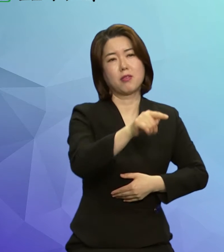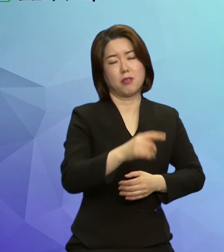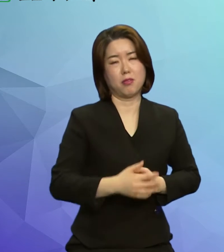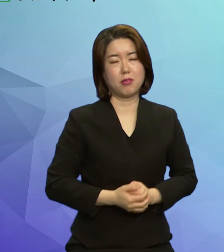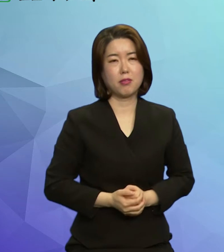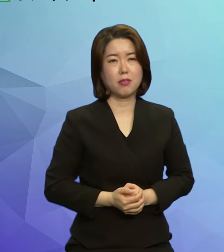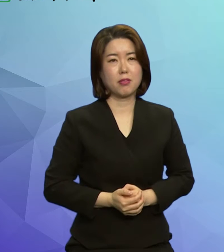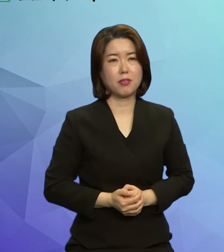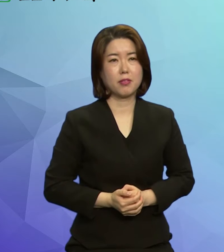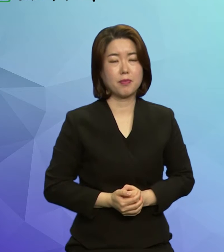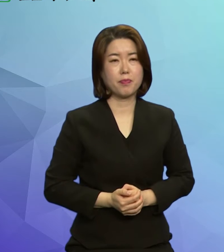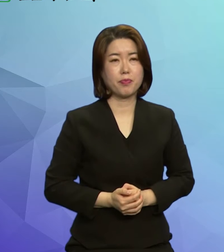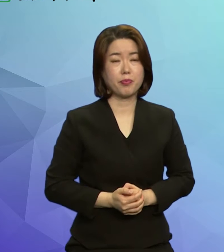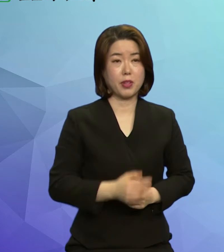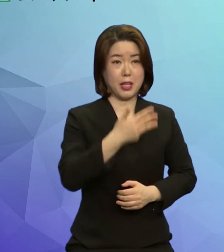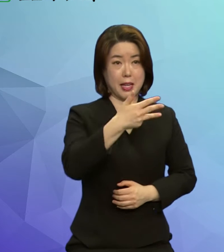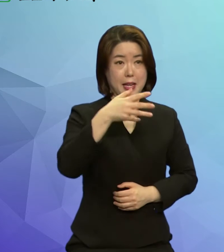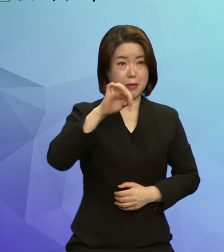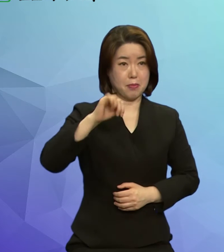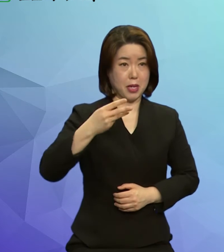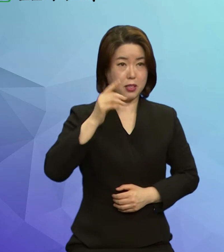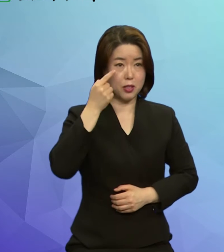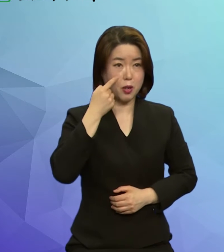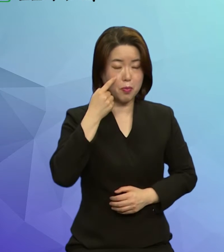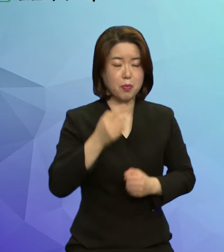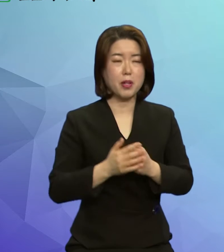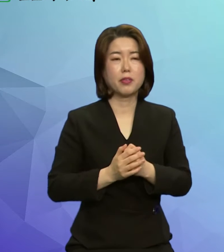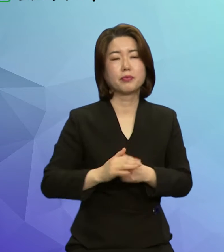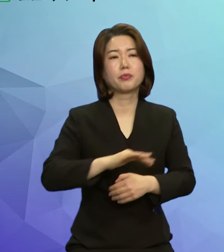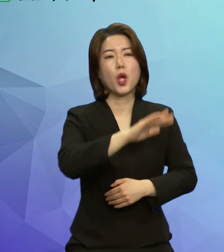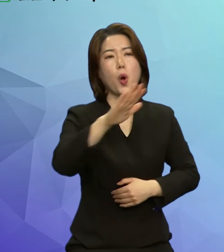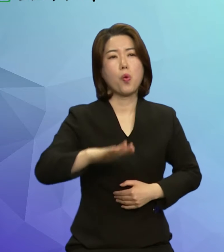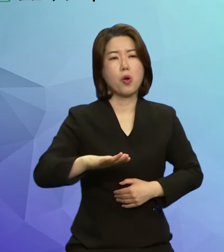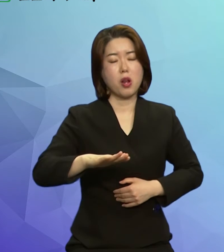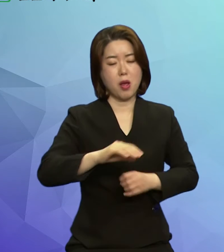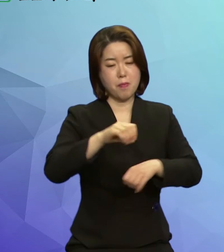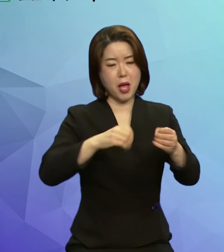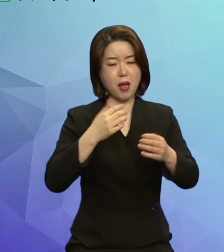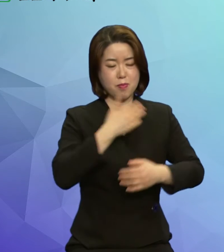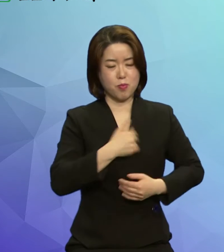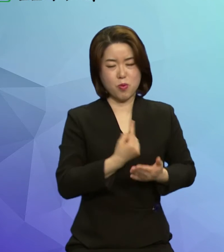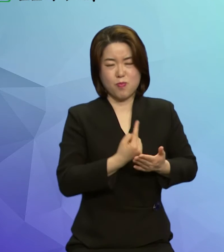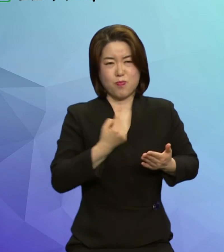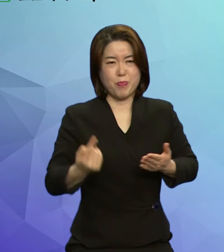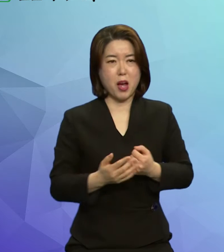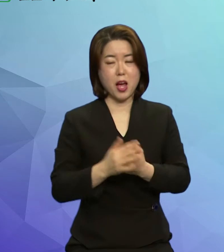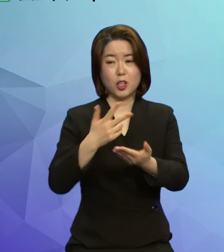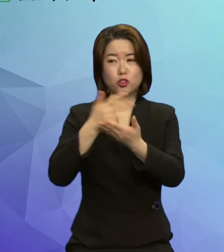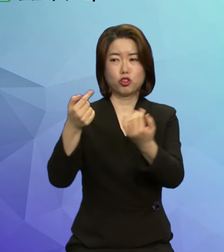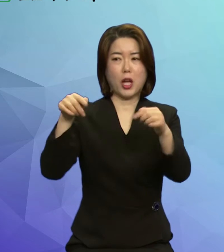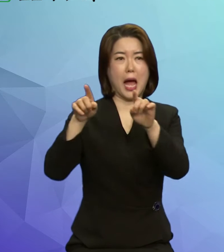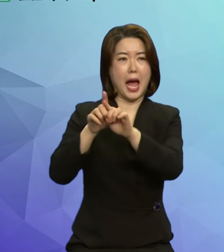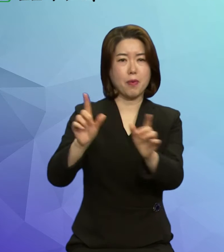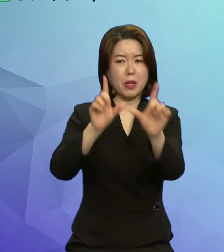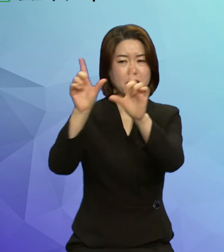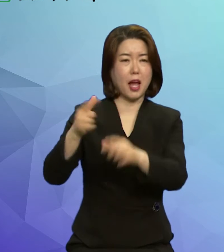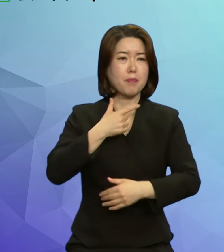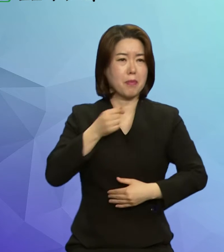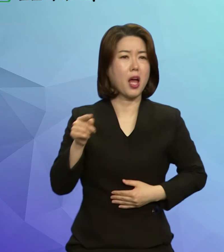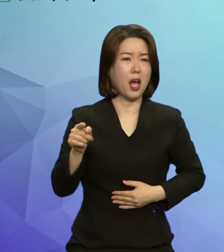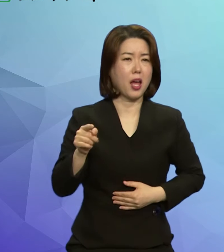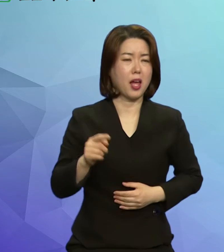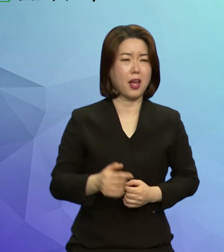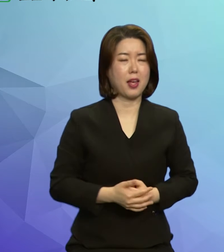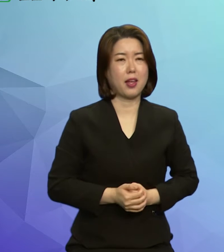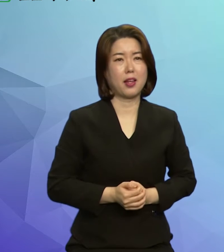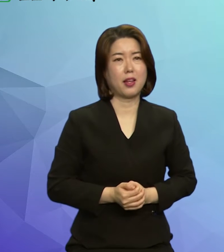것이었습니다. 6, 8절에 보면 우리는 차라리 몸을 떠나서 주님과 함께 살기를